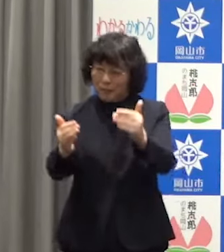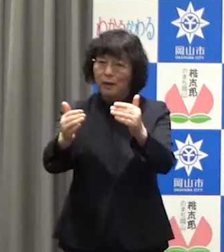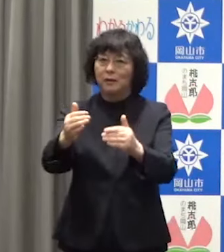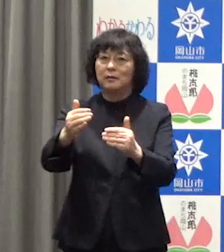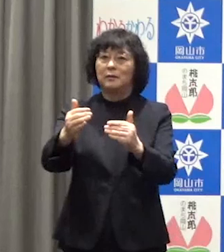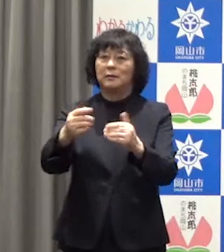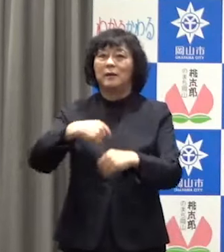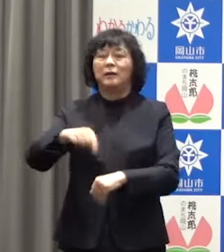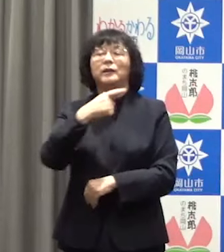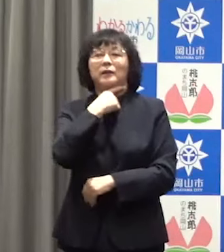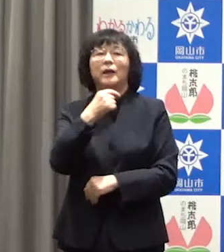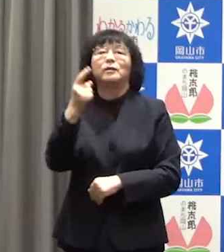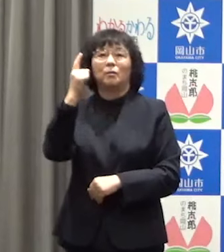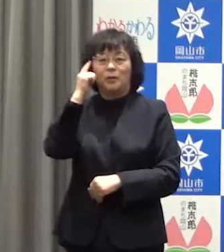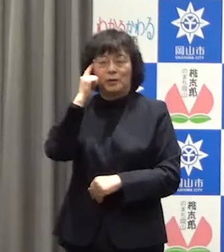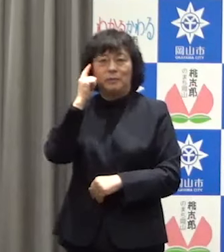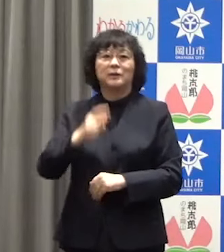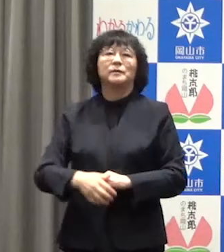という状況です。